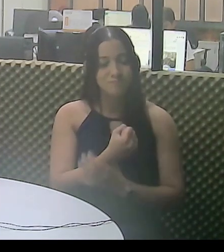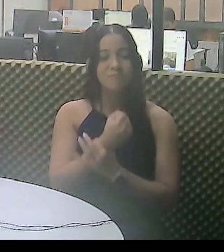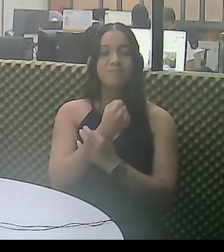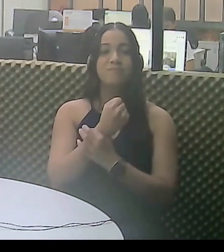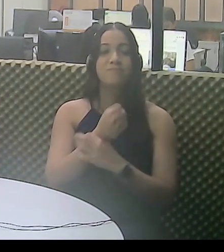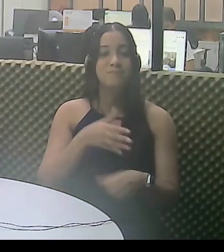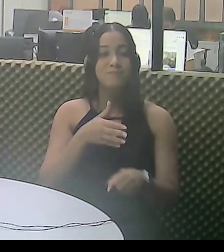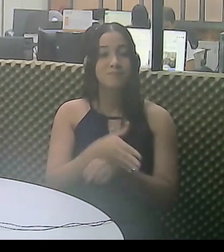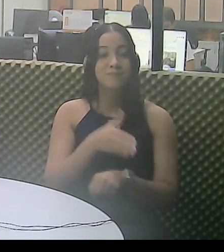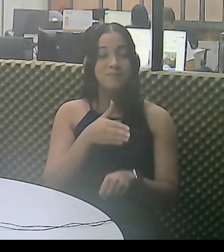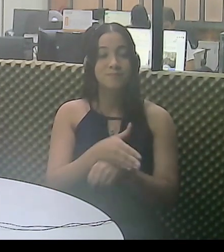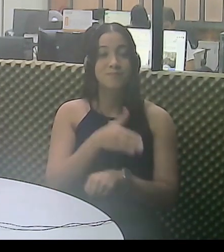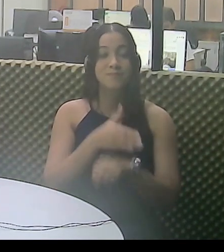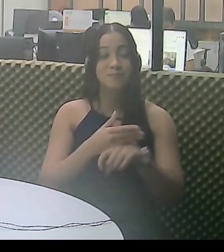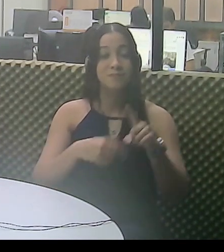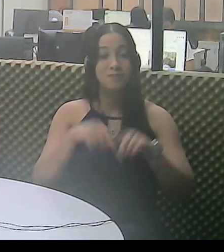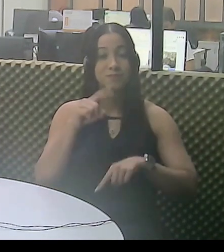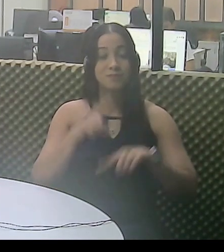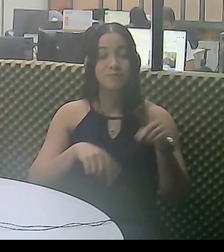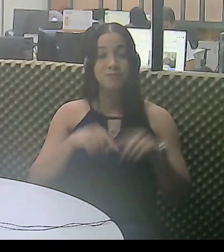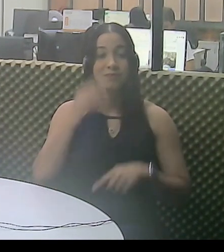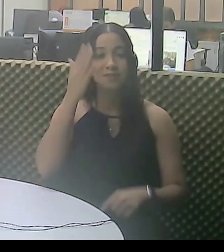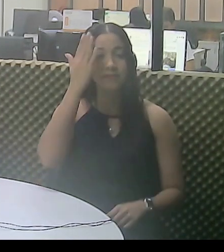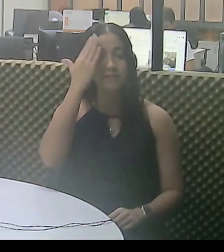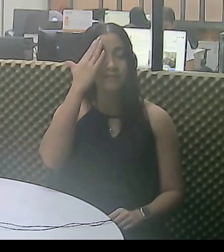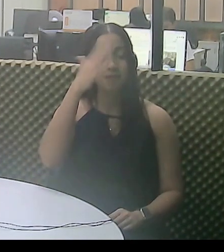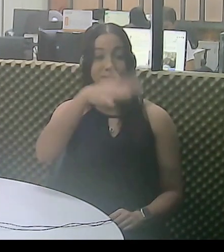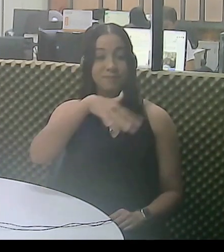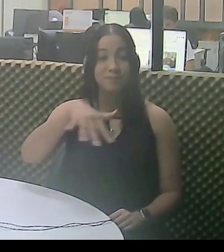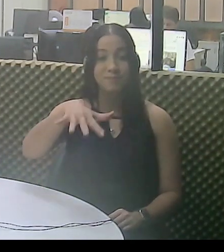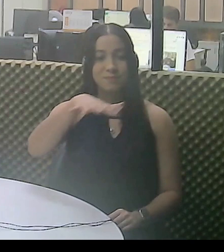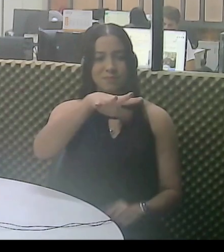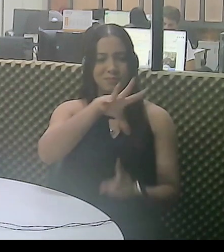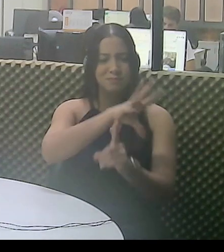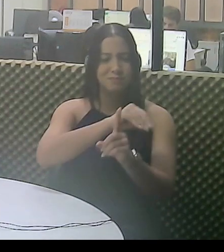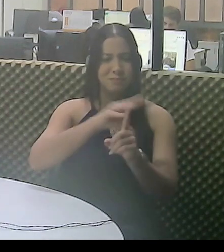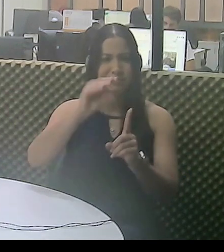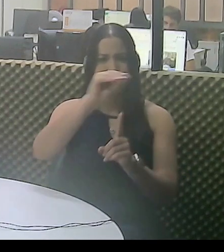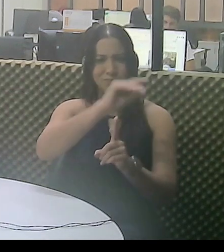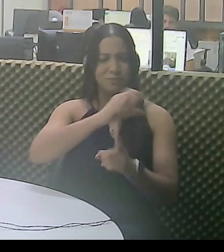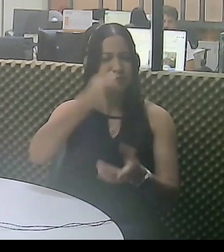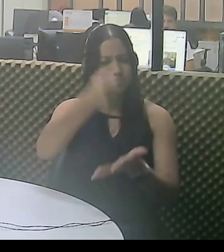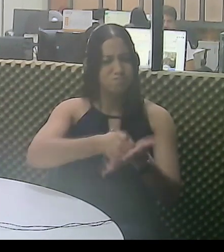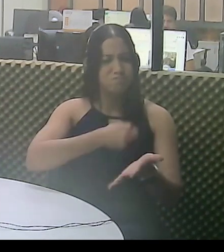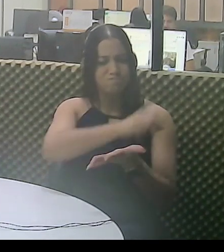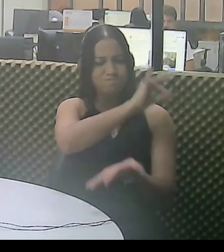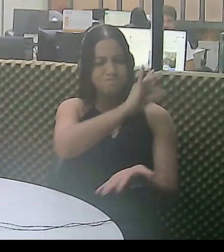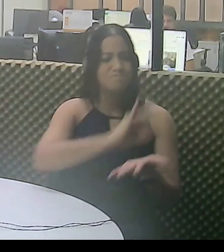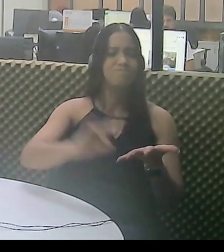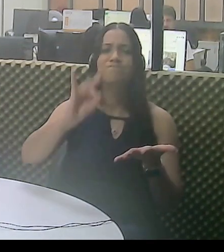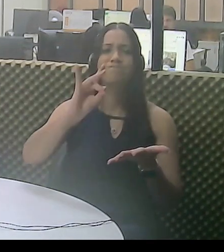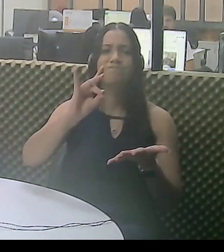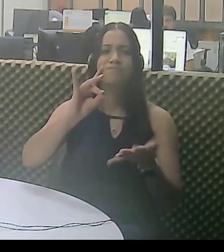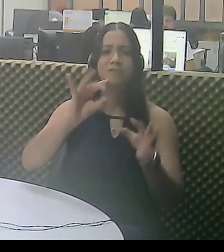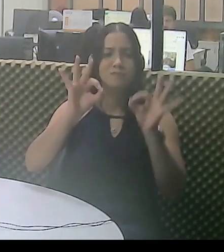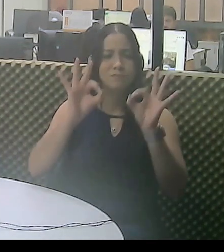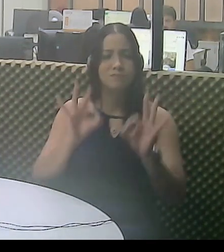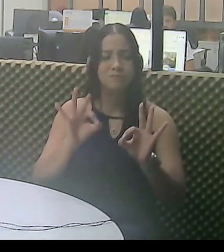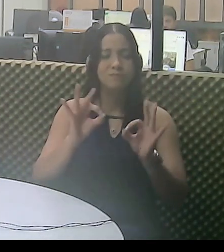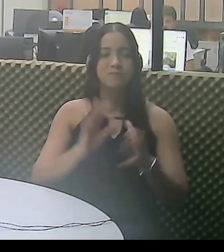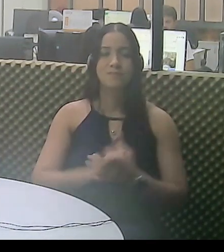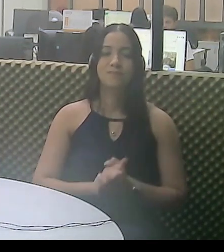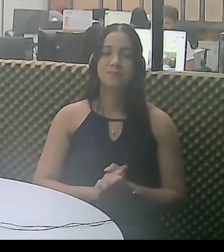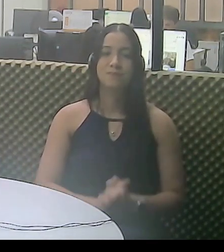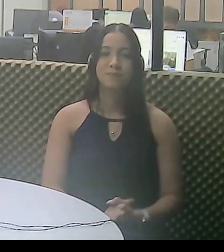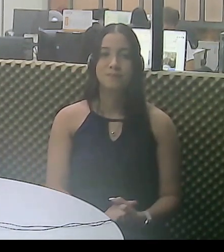possa frequentar esses estabelecimentos, sabendo que ali o assédio, ele vai ser combatido da forma mais adequada e segura